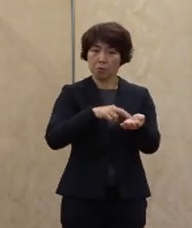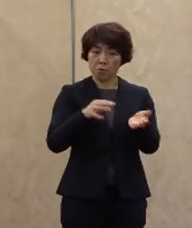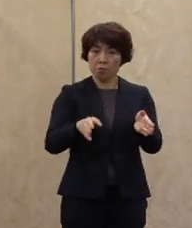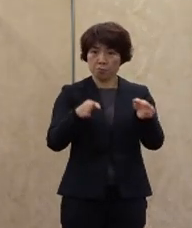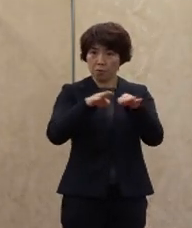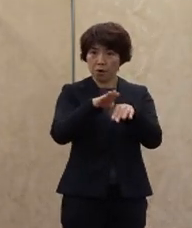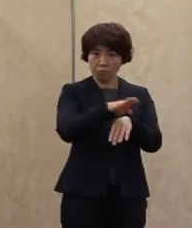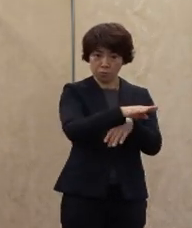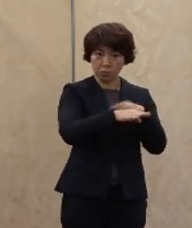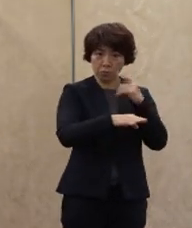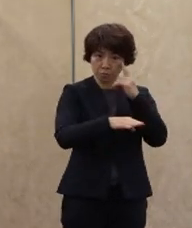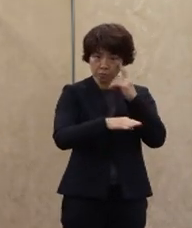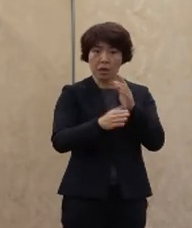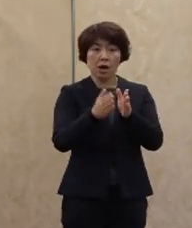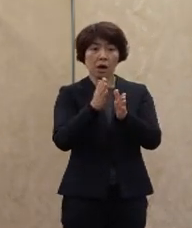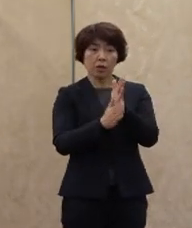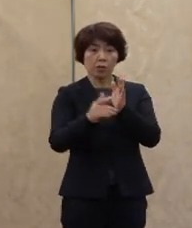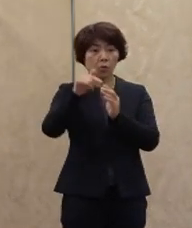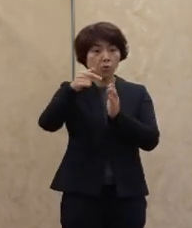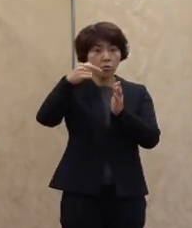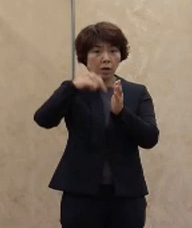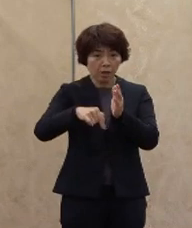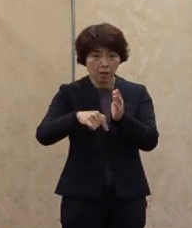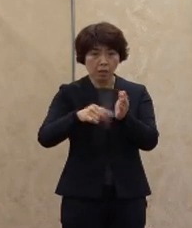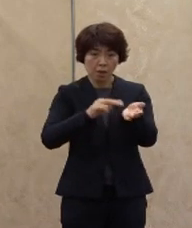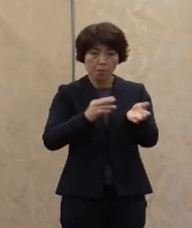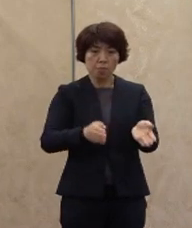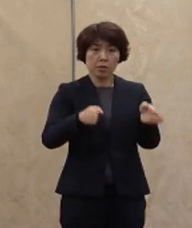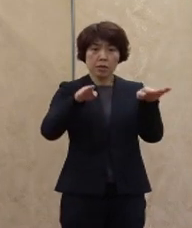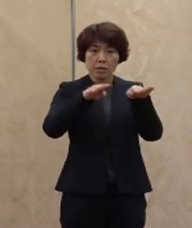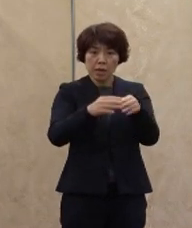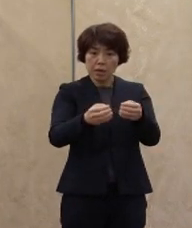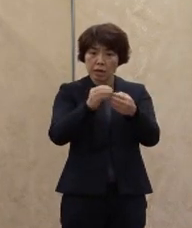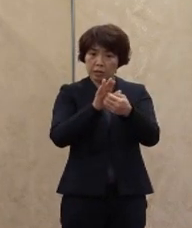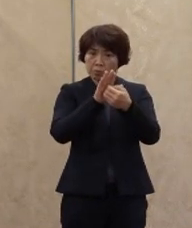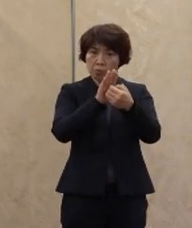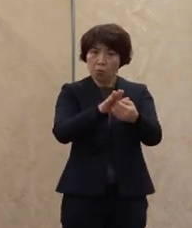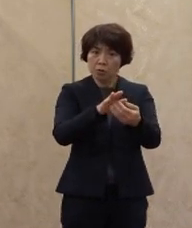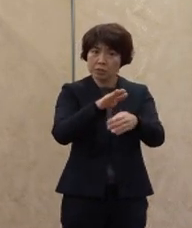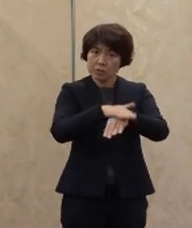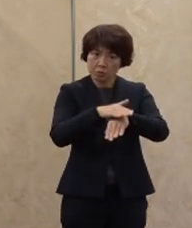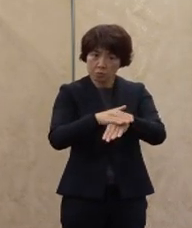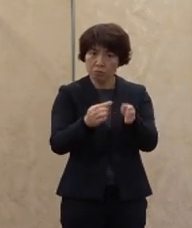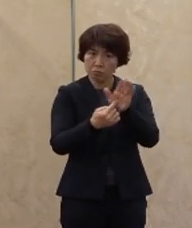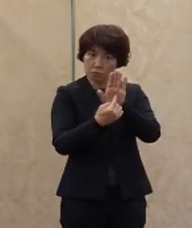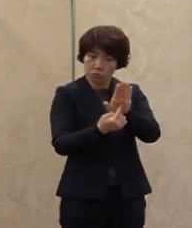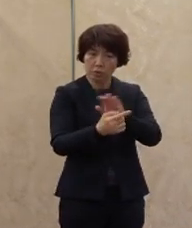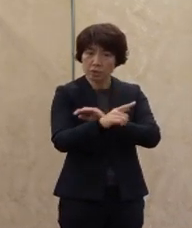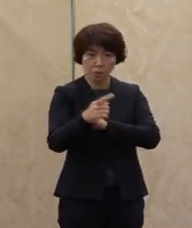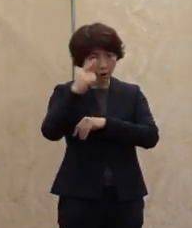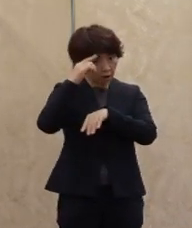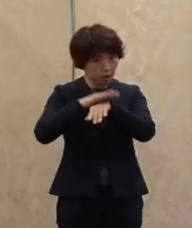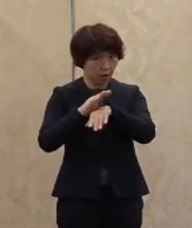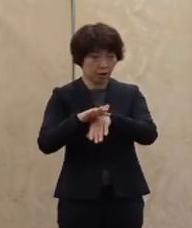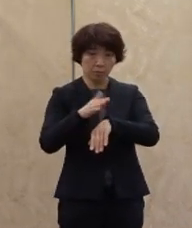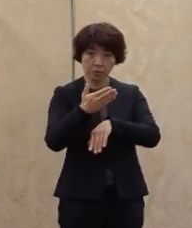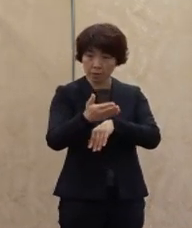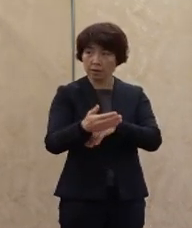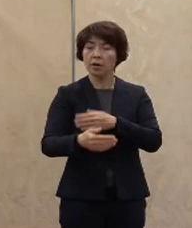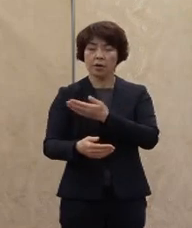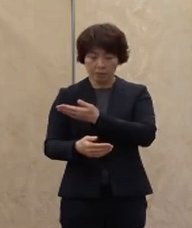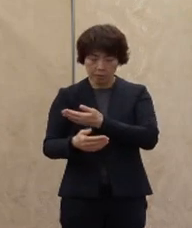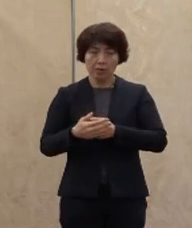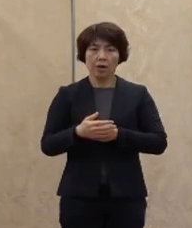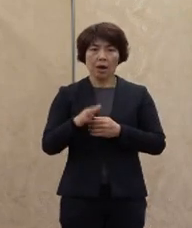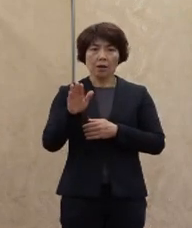その府の方から例えば院内感染防止策を示されたりとかですね、するお考えというのはありますか？ もうその手段はいくらでもあります